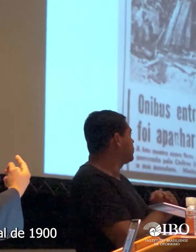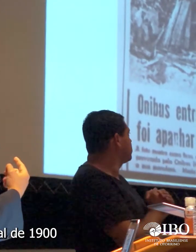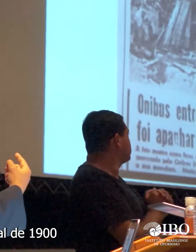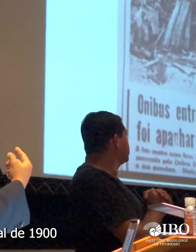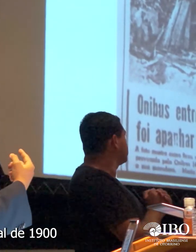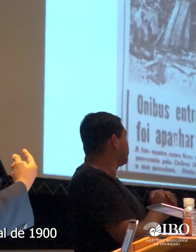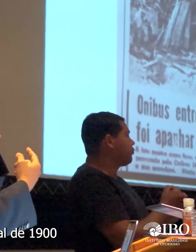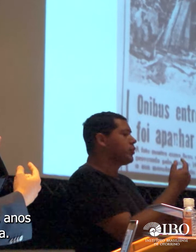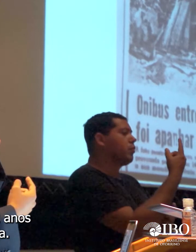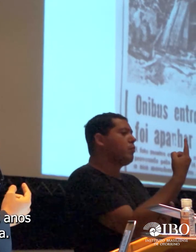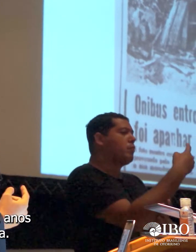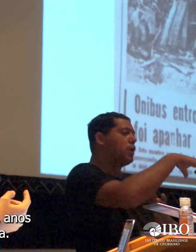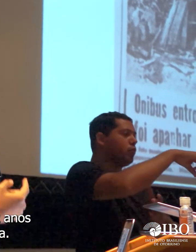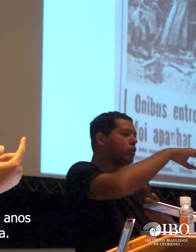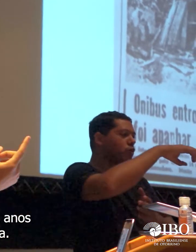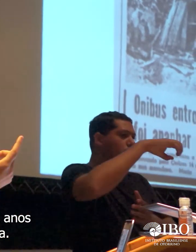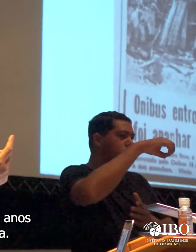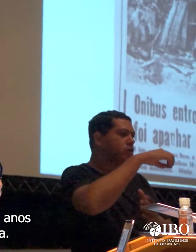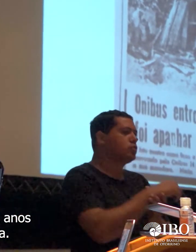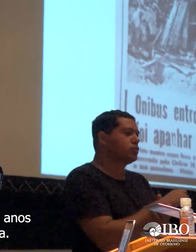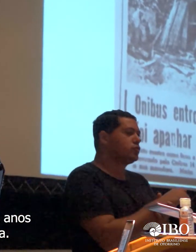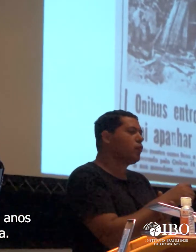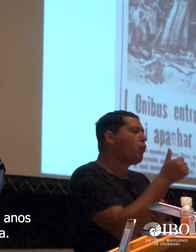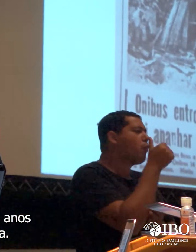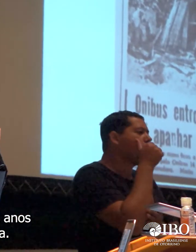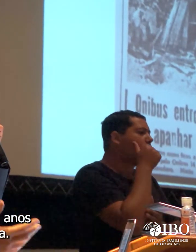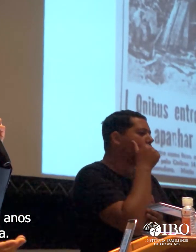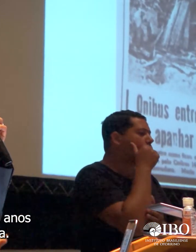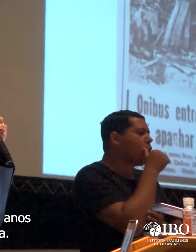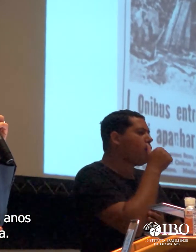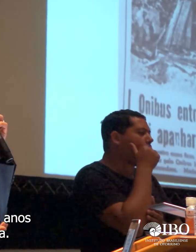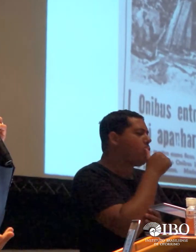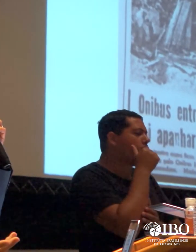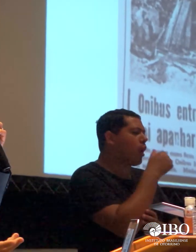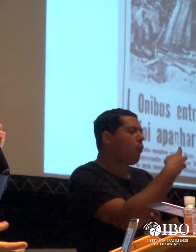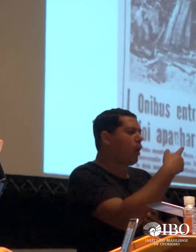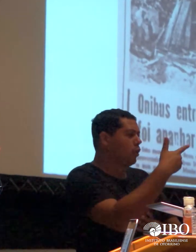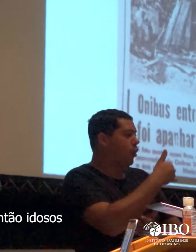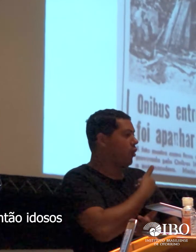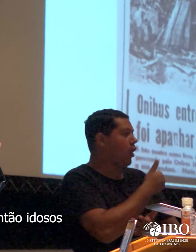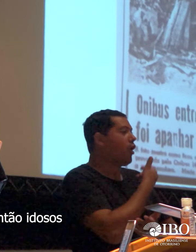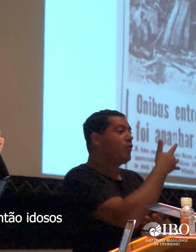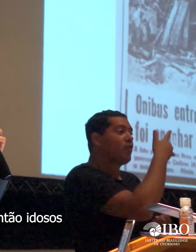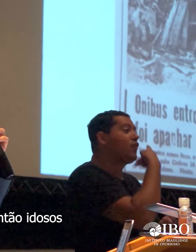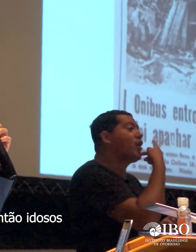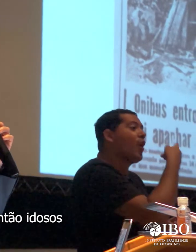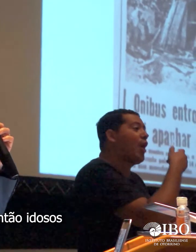é isso, 1900, em que uma senhora de 42 anos era considerada velhinha. Então